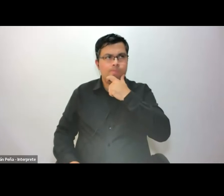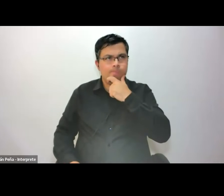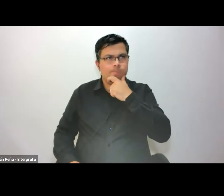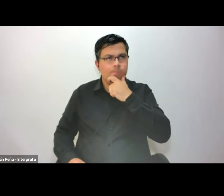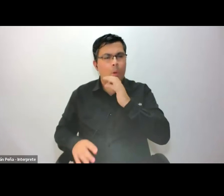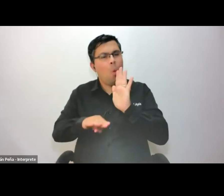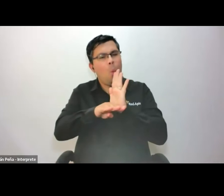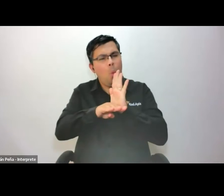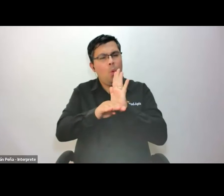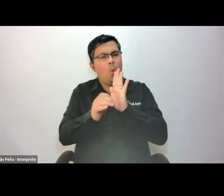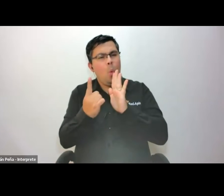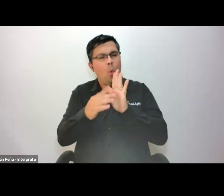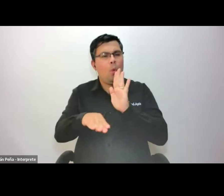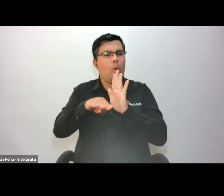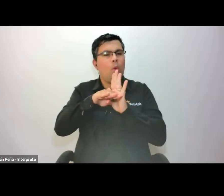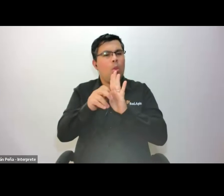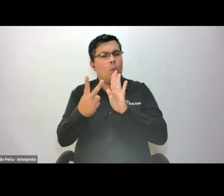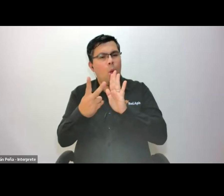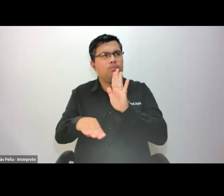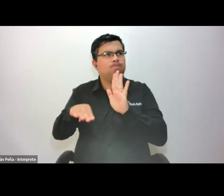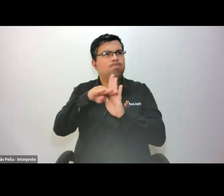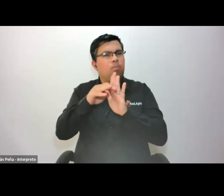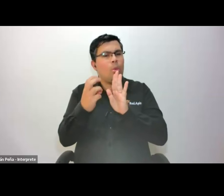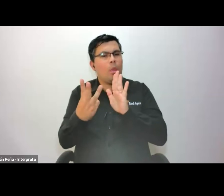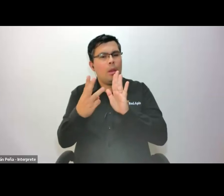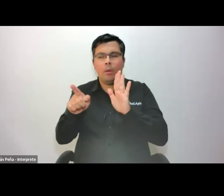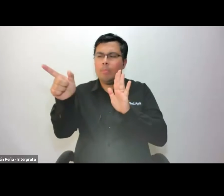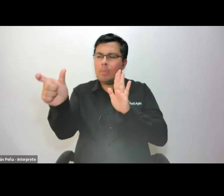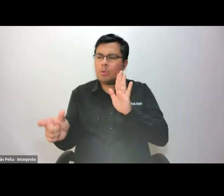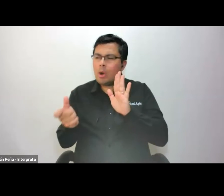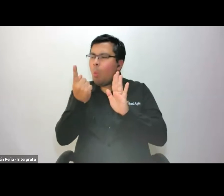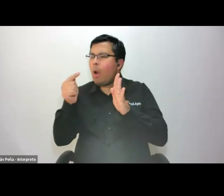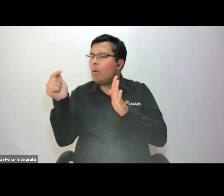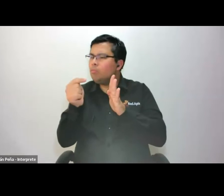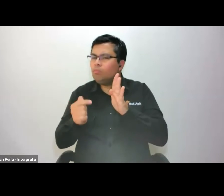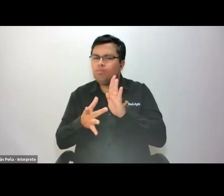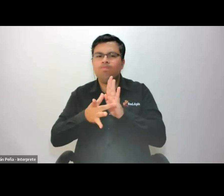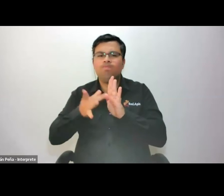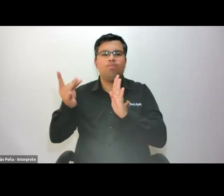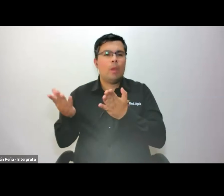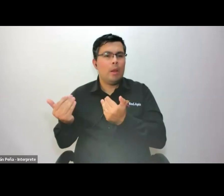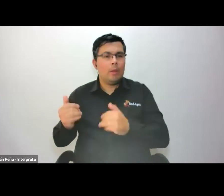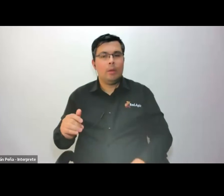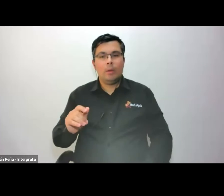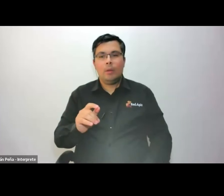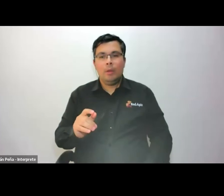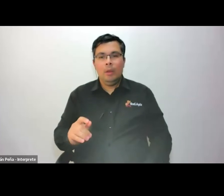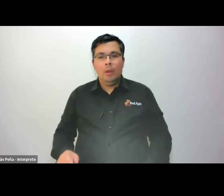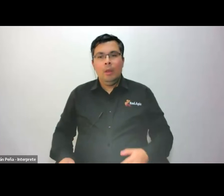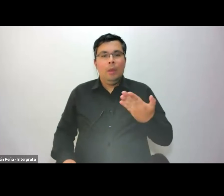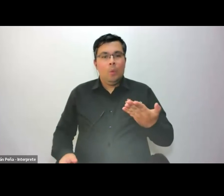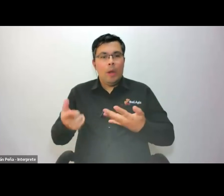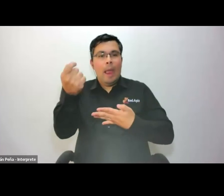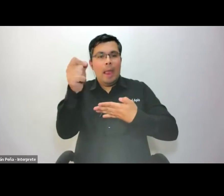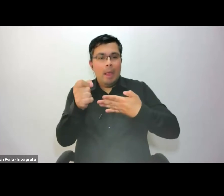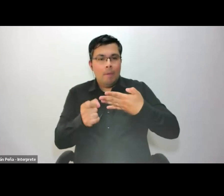personalizados a través de una evaluación pedagógica y curricular en el establecimiento. Ningún neuropediatra, ningún